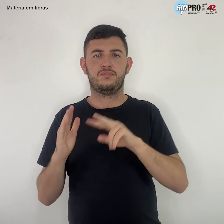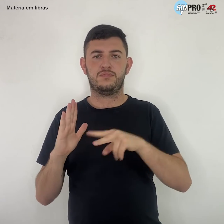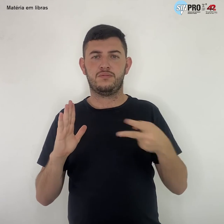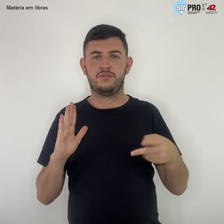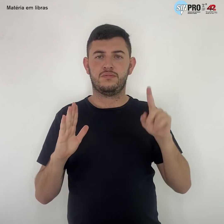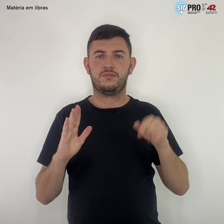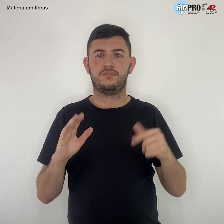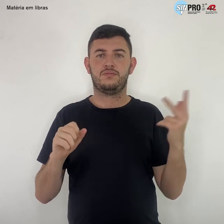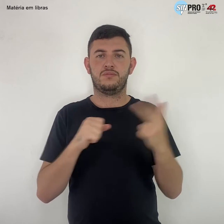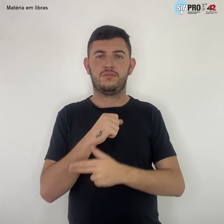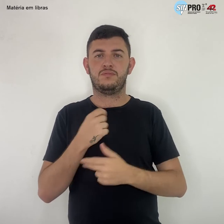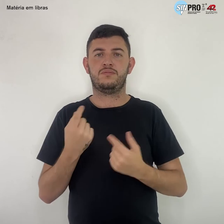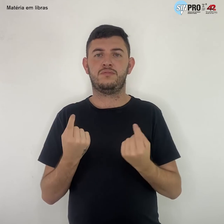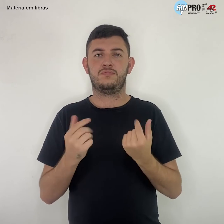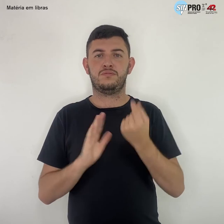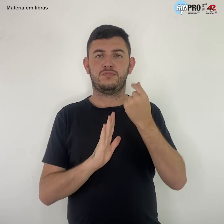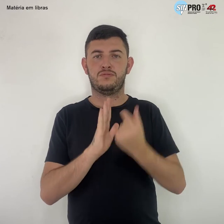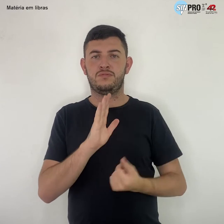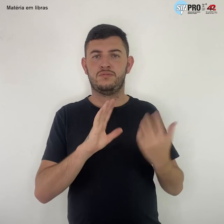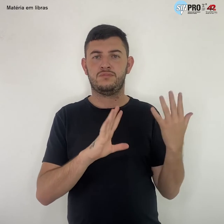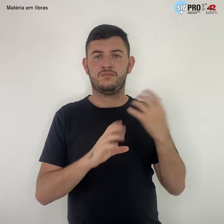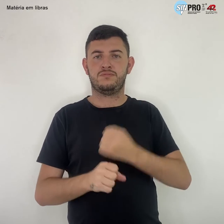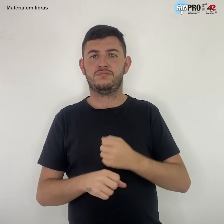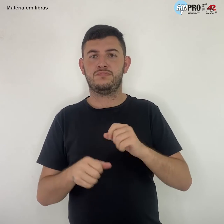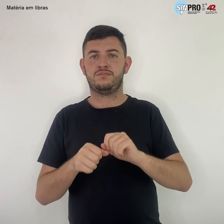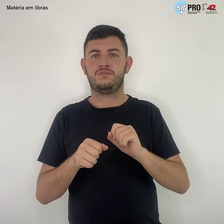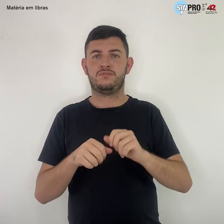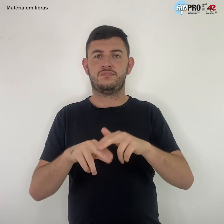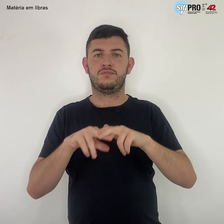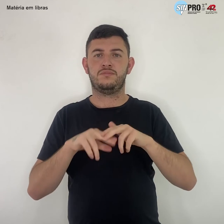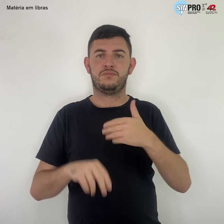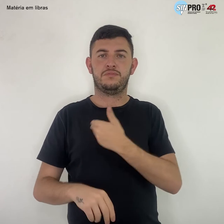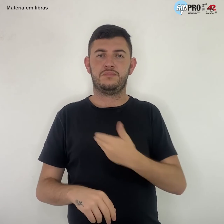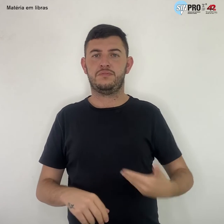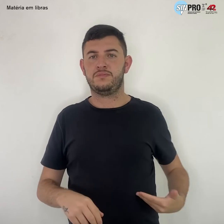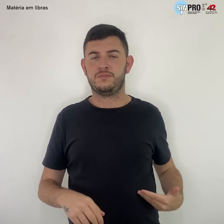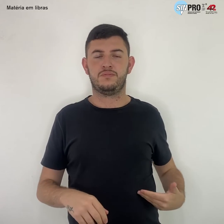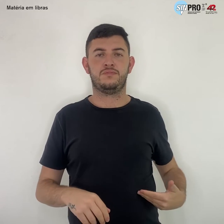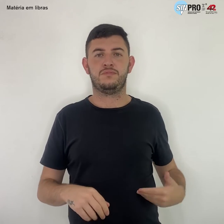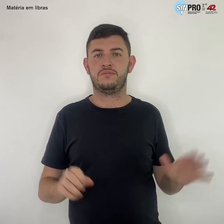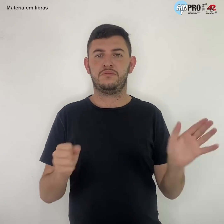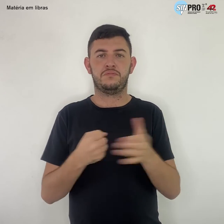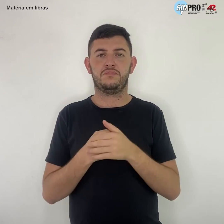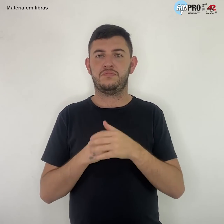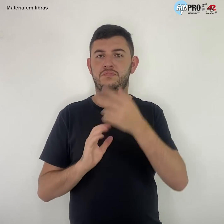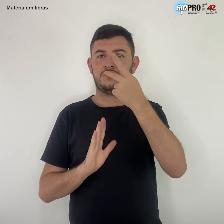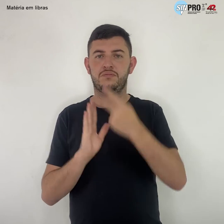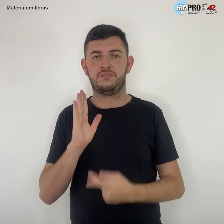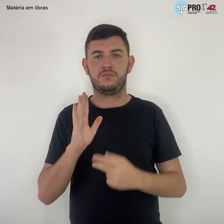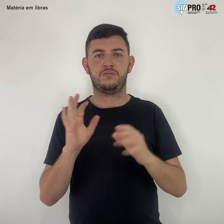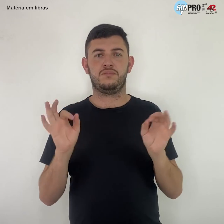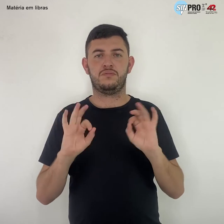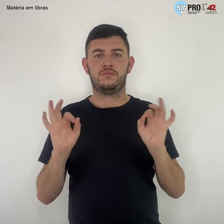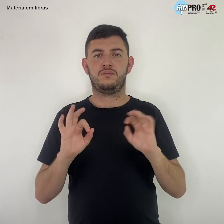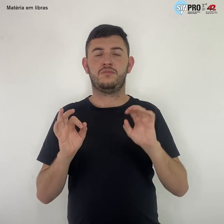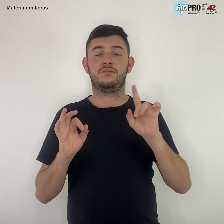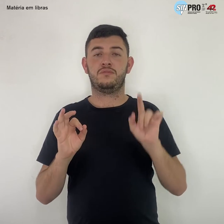cortes orçamentários feitos pelo governo, que não esconde seus planos de abandono da